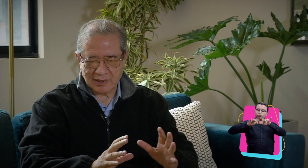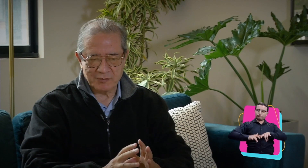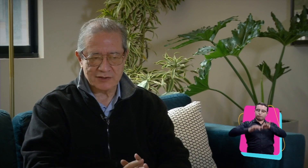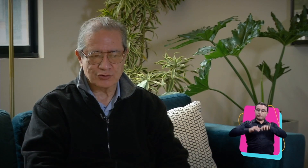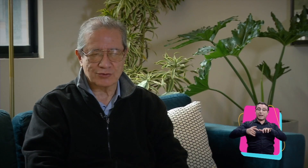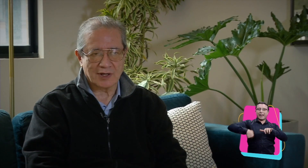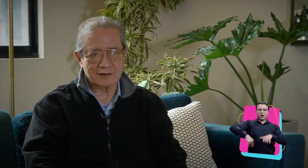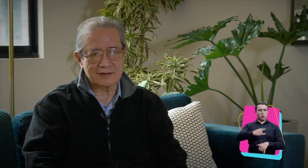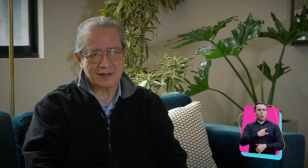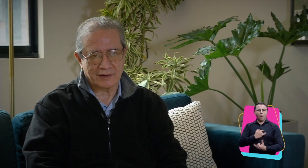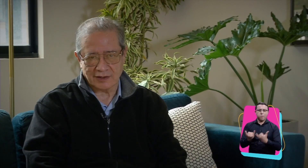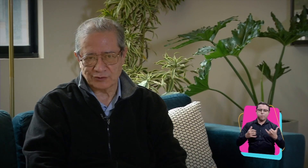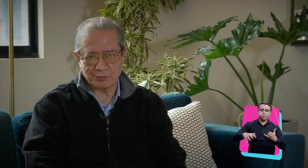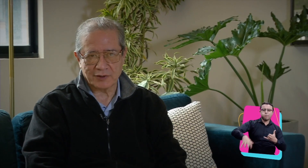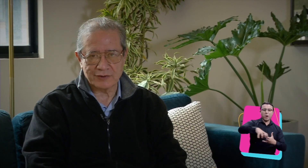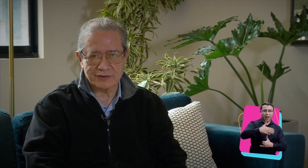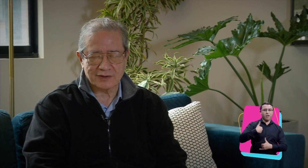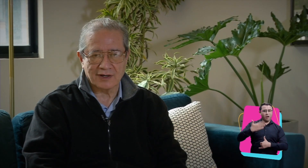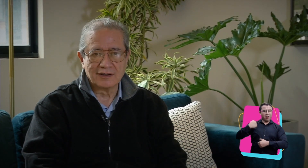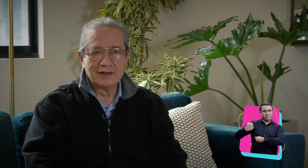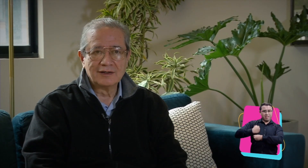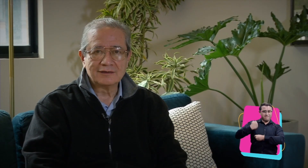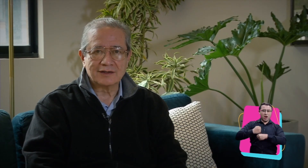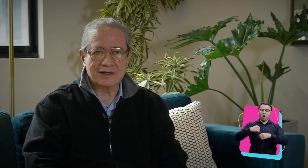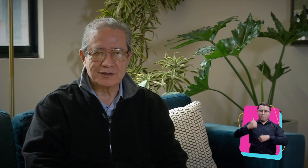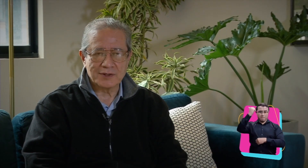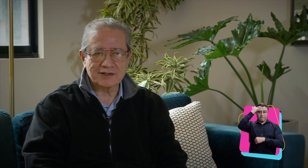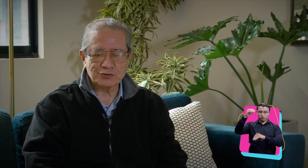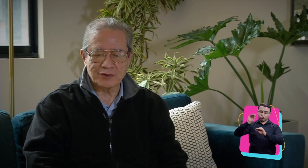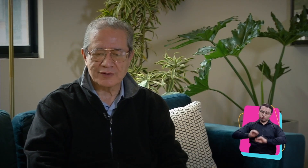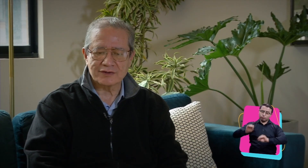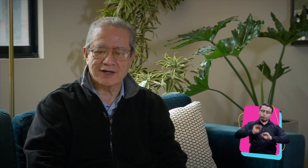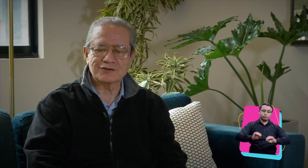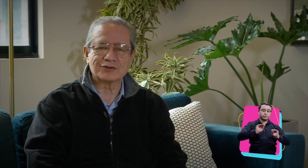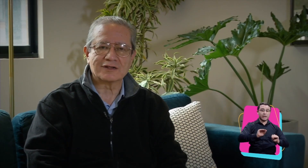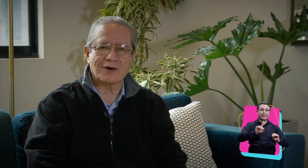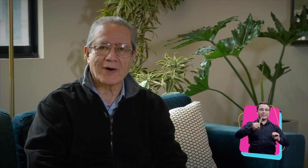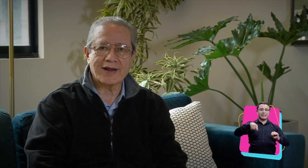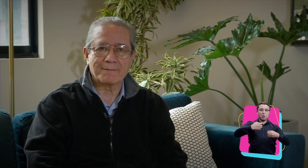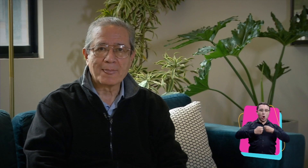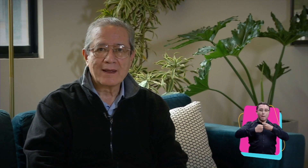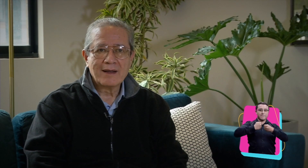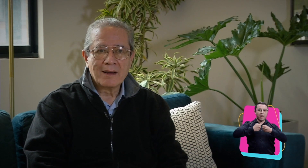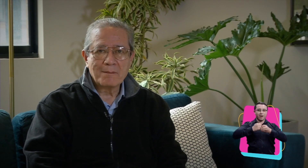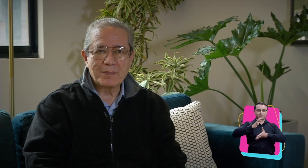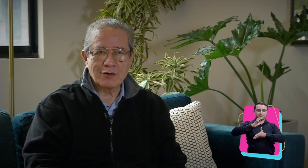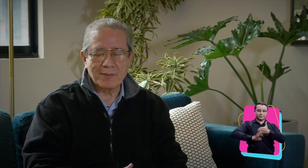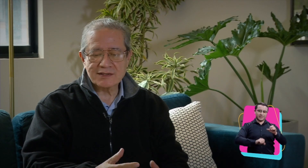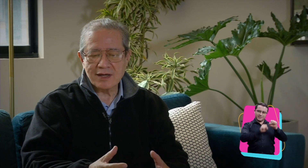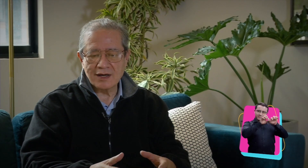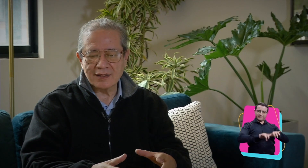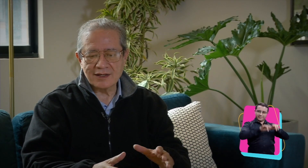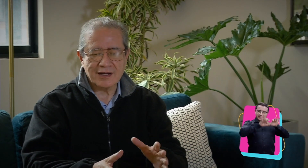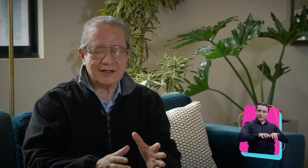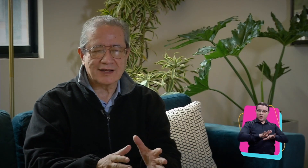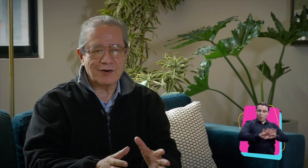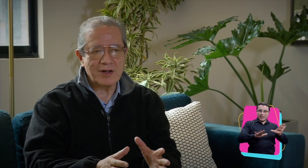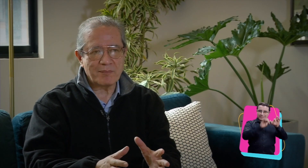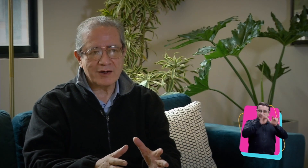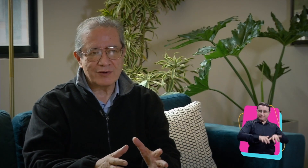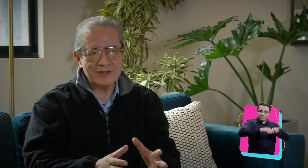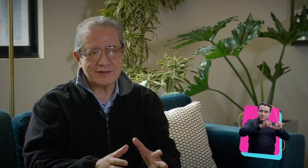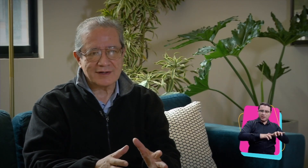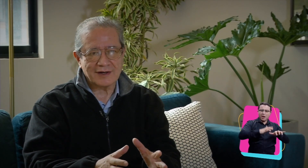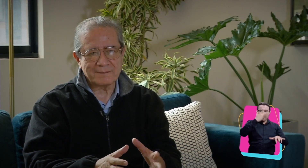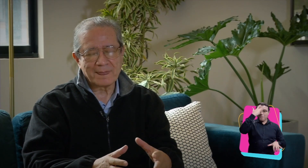pues para mis estudiantes de redacción periodística de las diversas universidades donde trabajé. Pero más adelante le quité lo